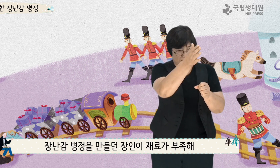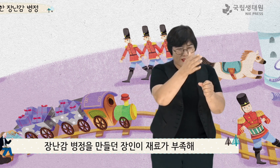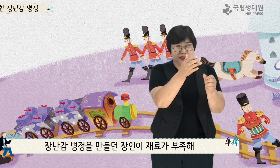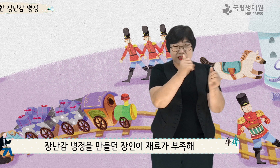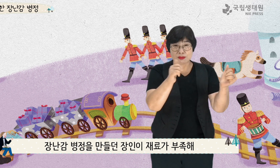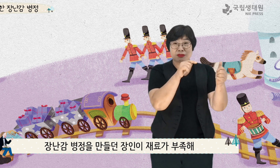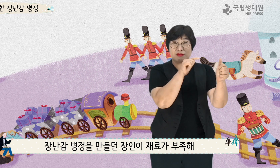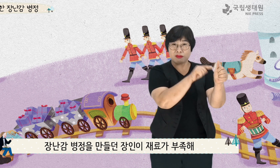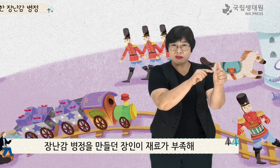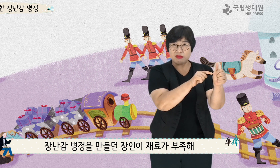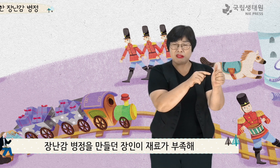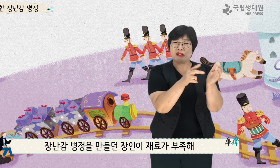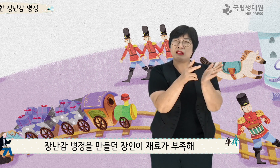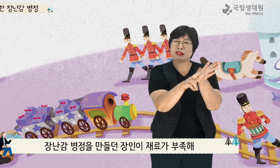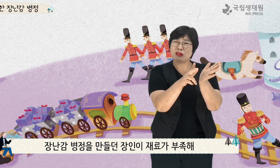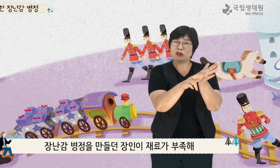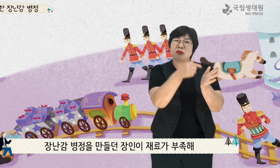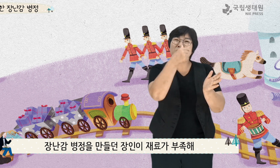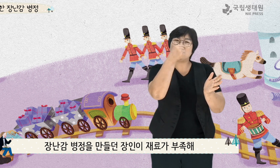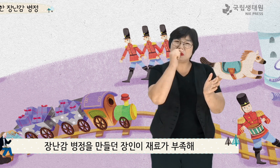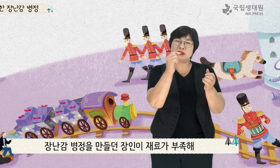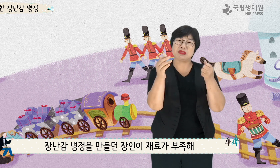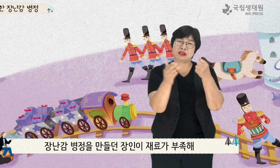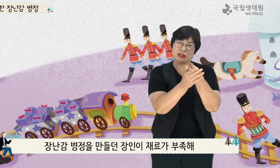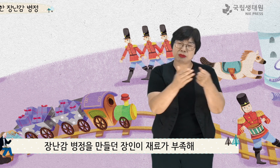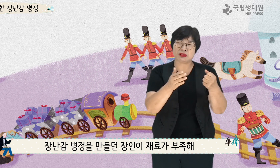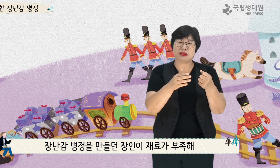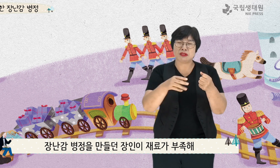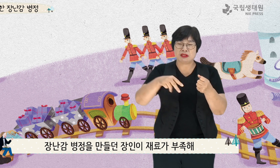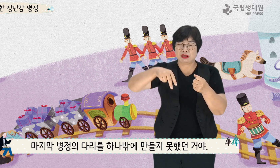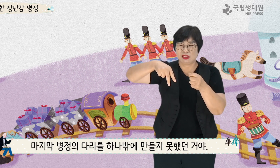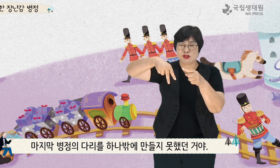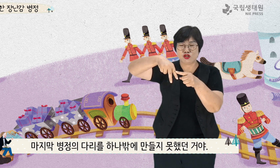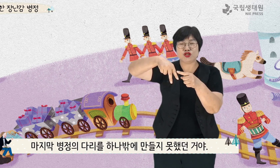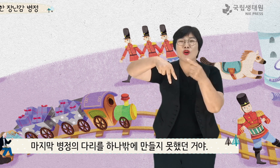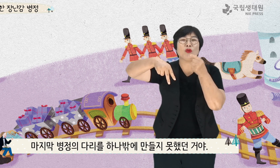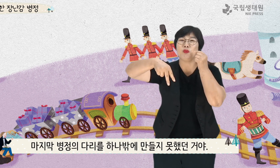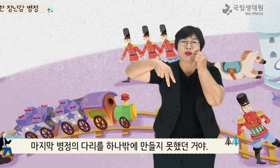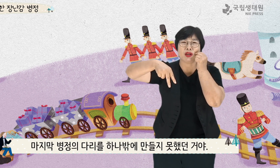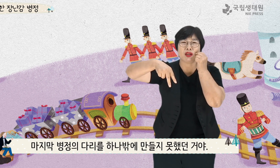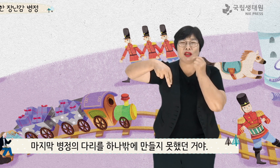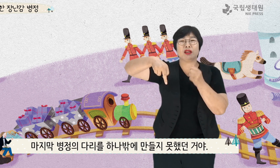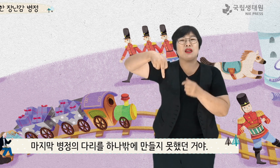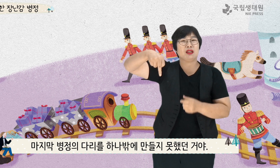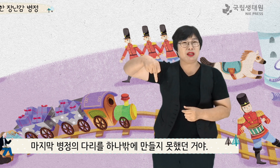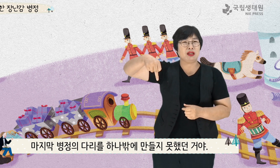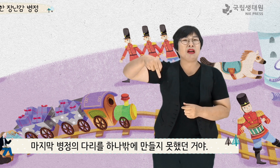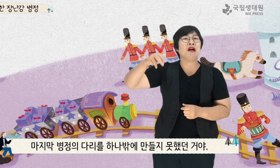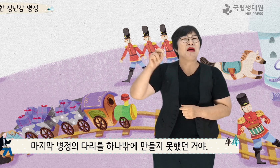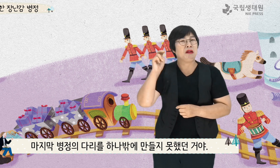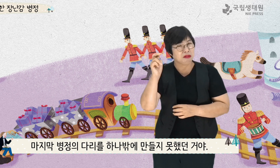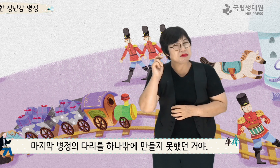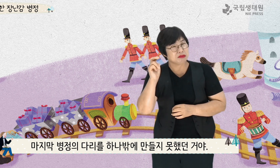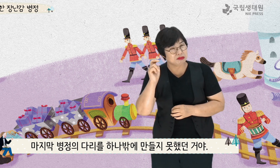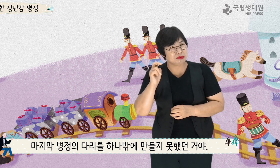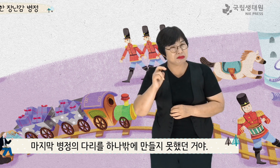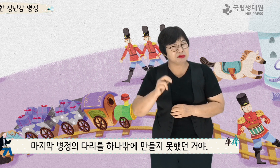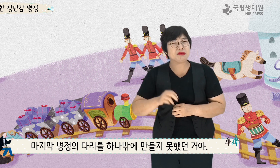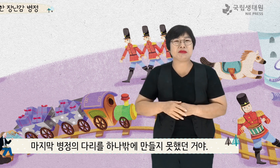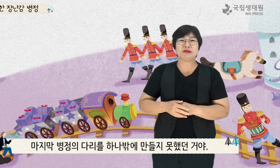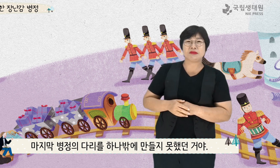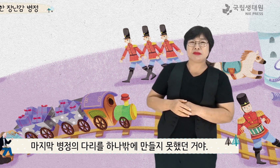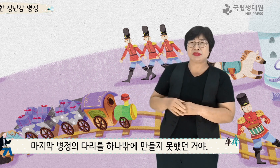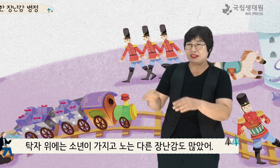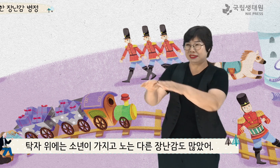장난감 병정을 만들던 장인이 재료가 부족해 마지막 병정의 다리를 하나밖에 만들지